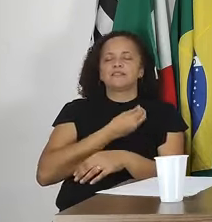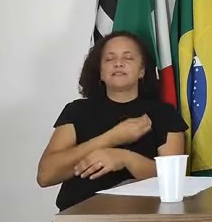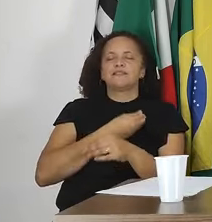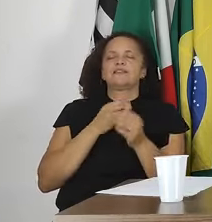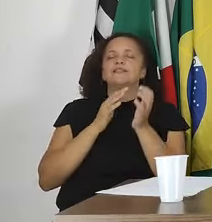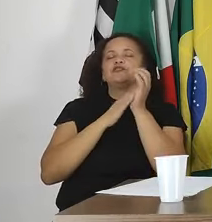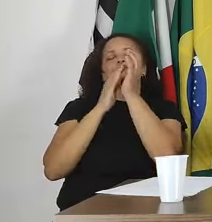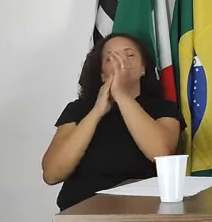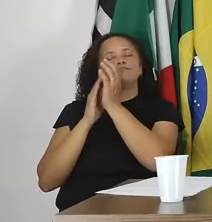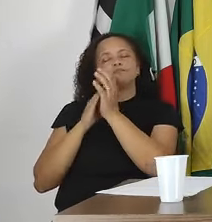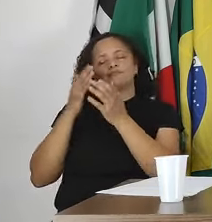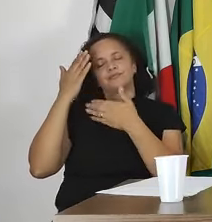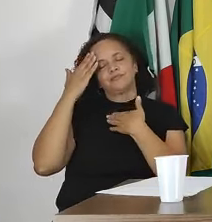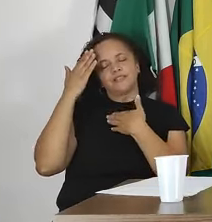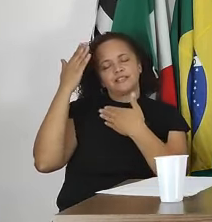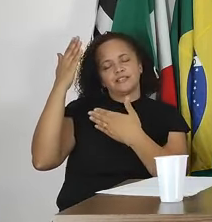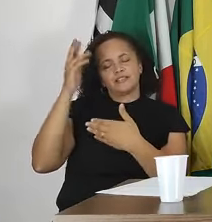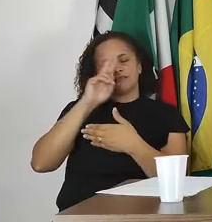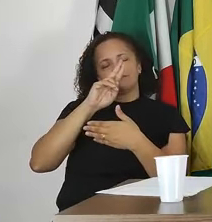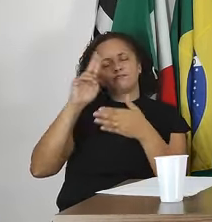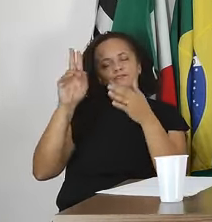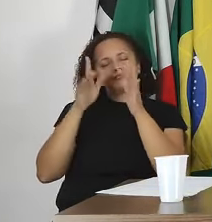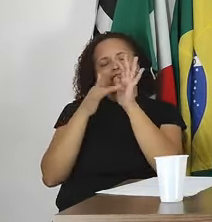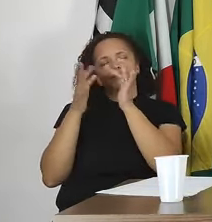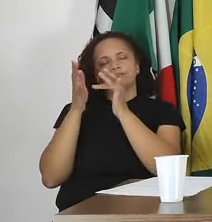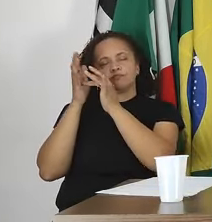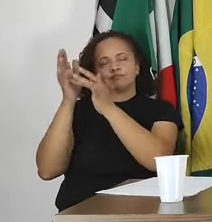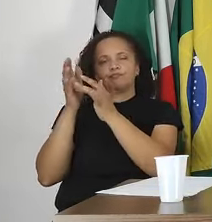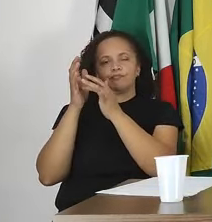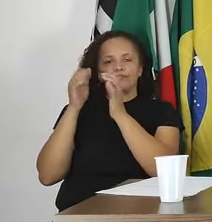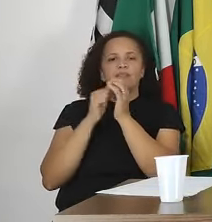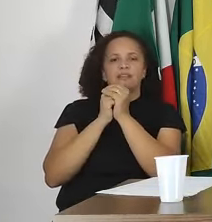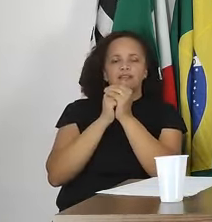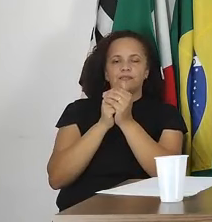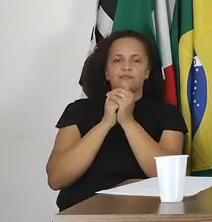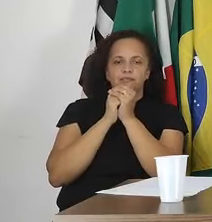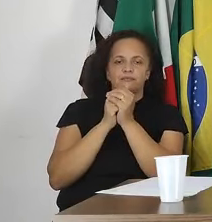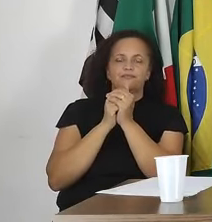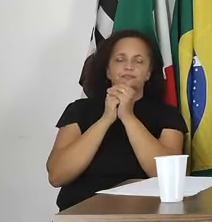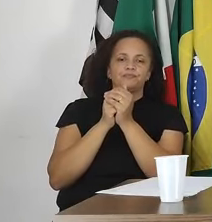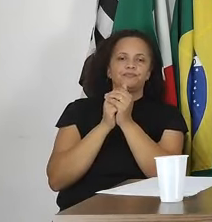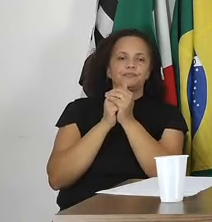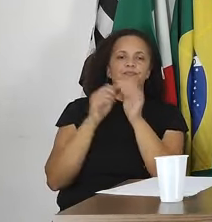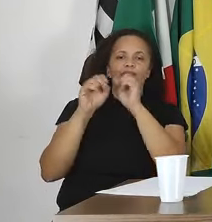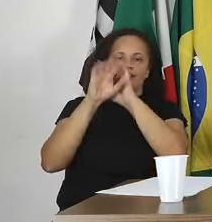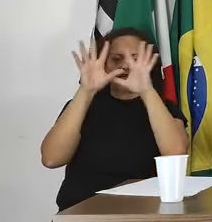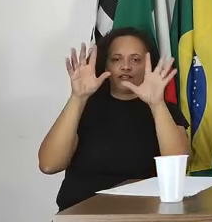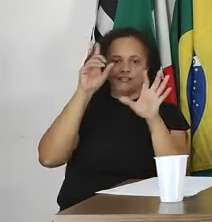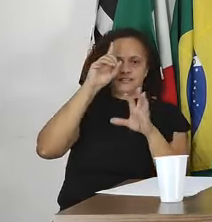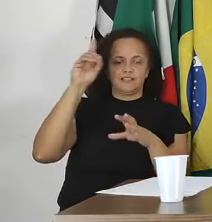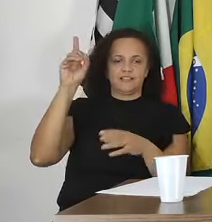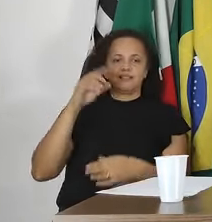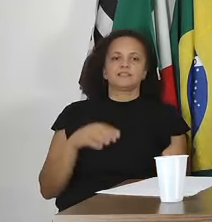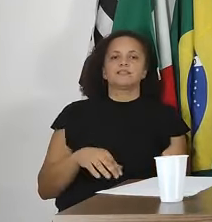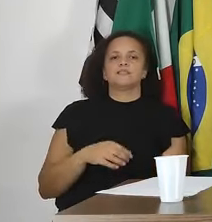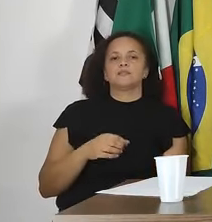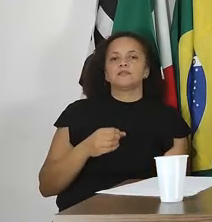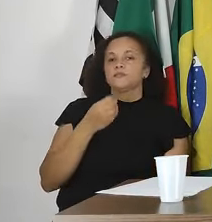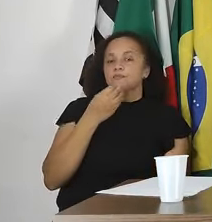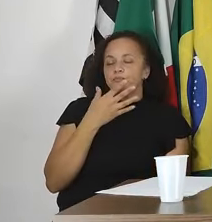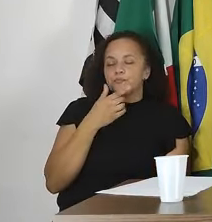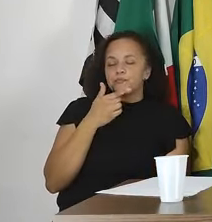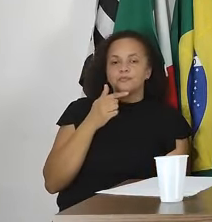louvo, Senhor, já te agradeço no nome de Jesus. Amém. Glória a Deus. Irmãos, ficam